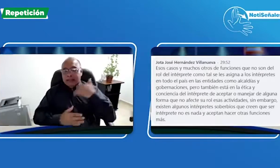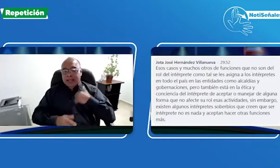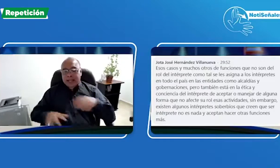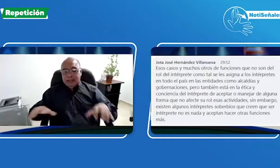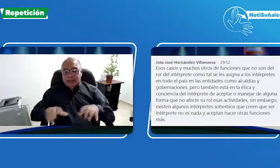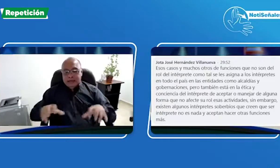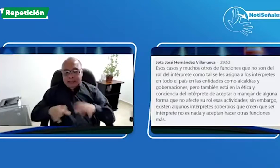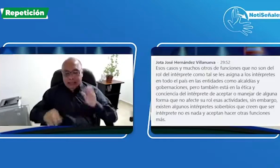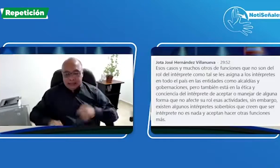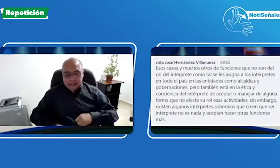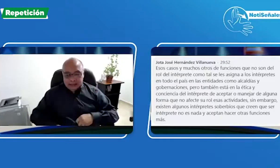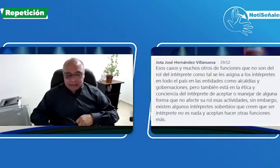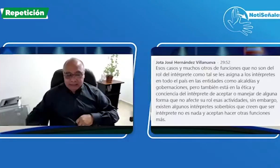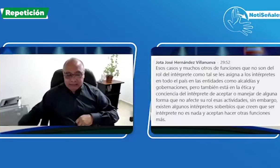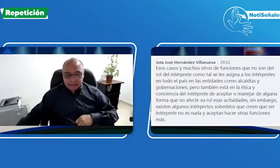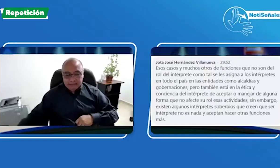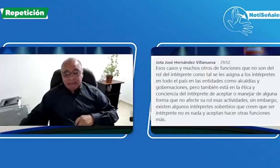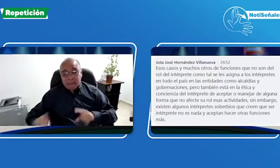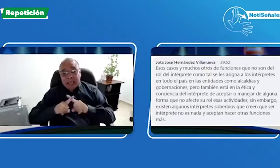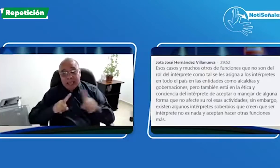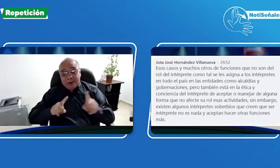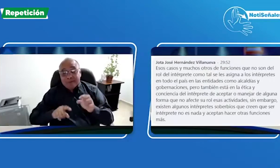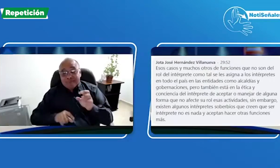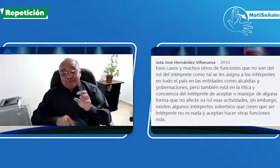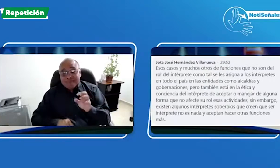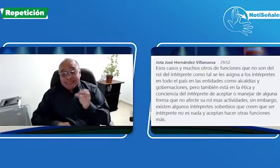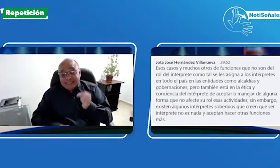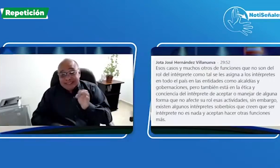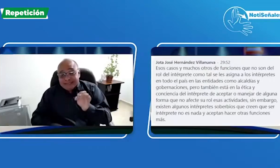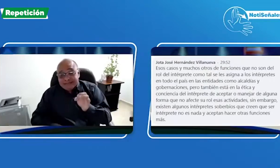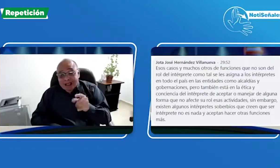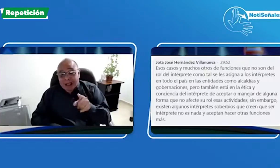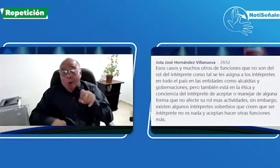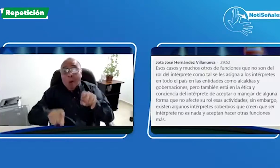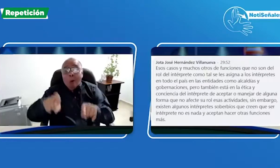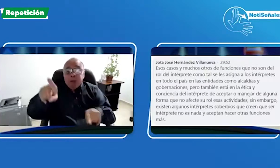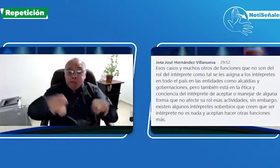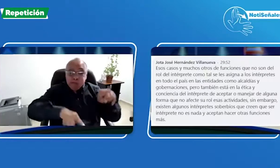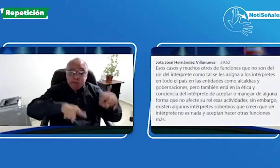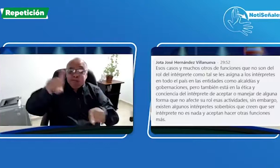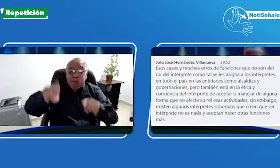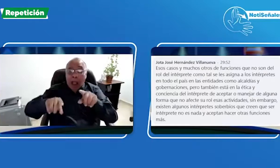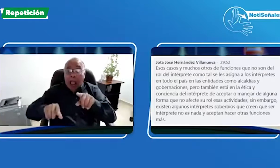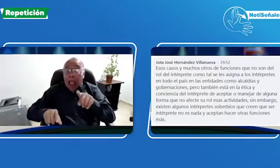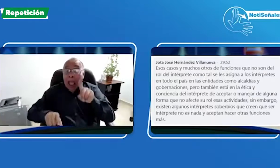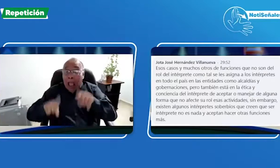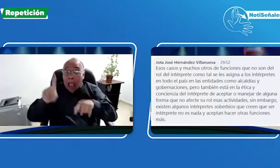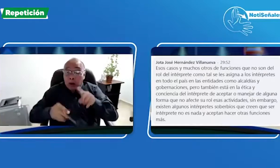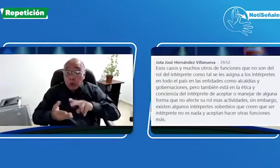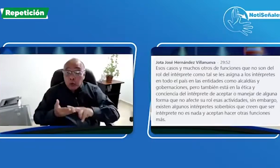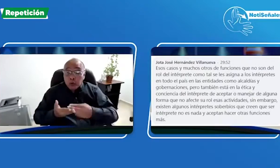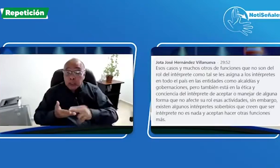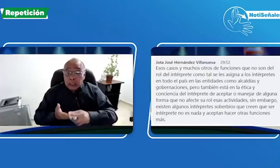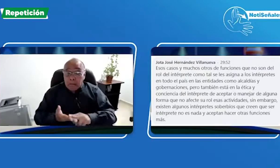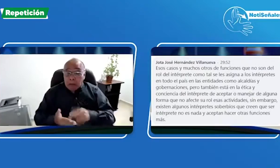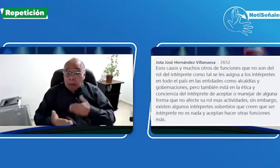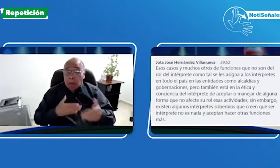que Este Mismo A su Vez Sepa Si Acepta O no Ese Tipo De Actividades Y Pues Cómo Va A afectar A su Vez El servicio